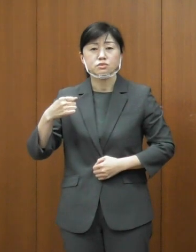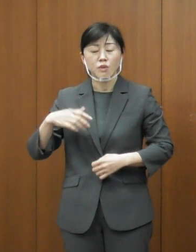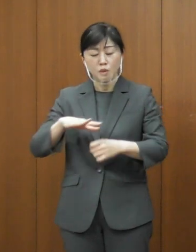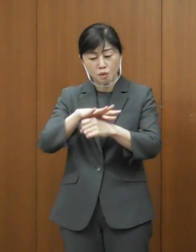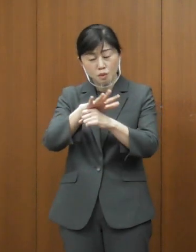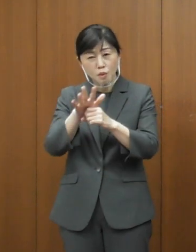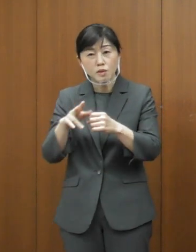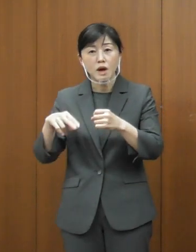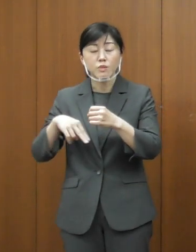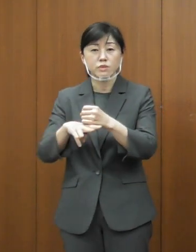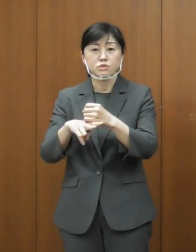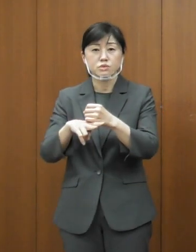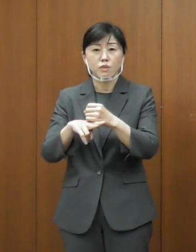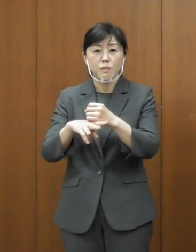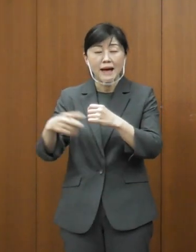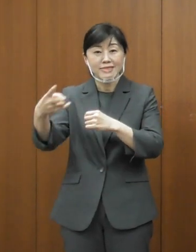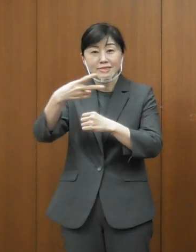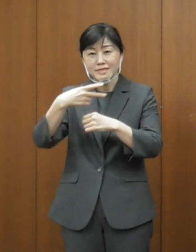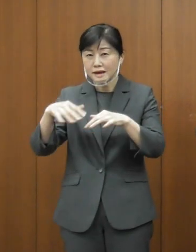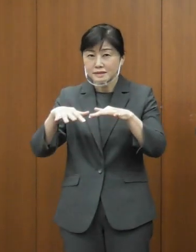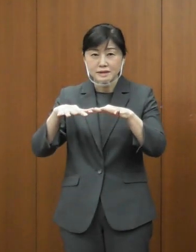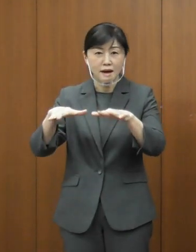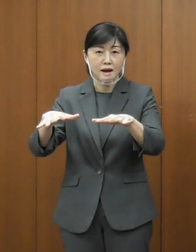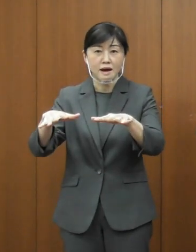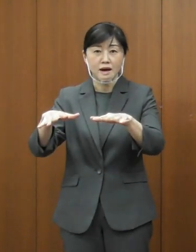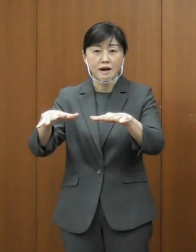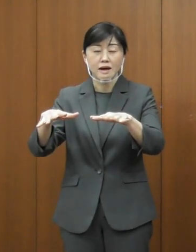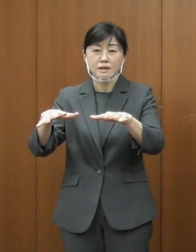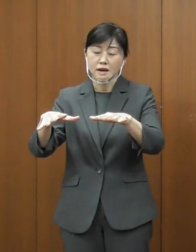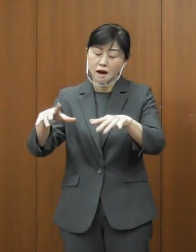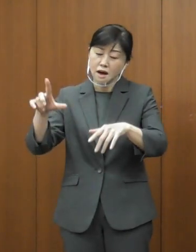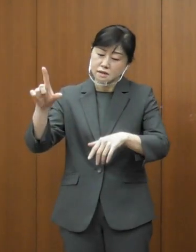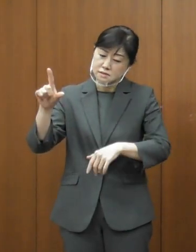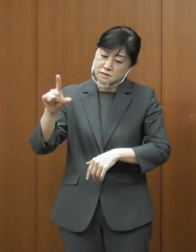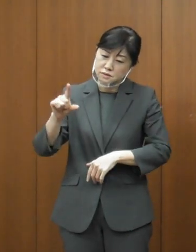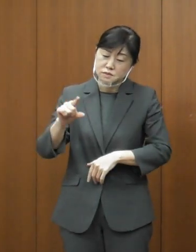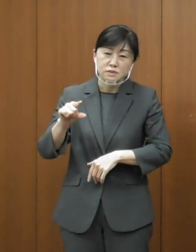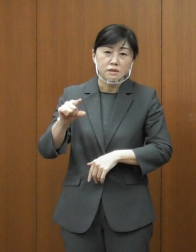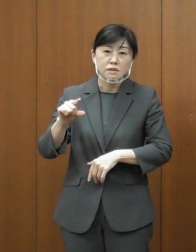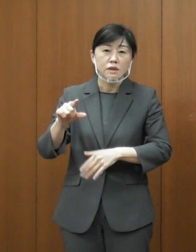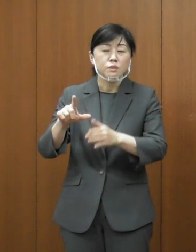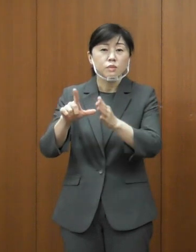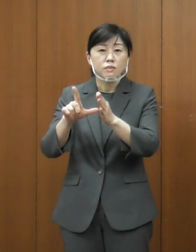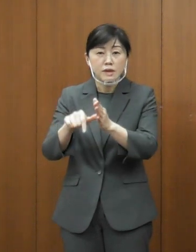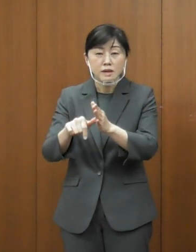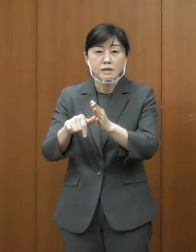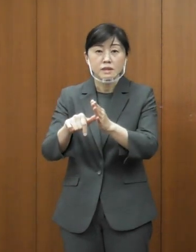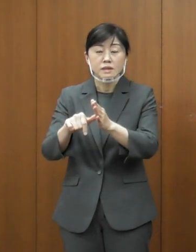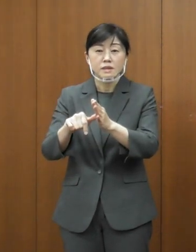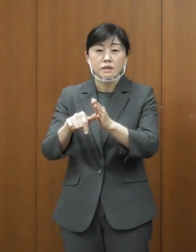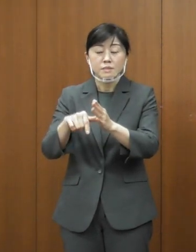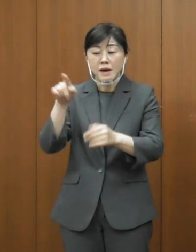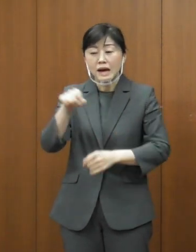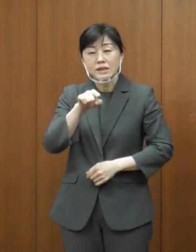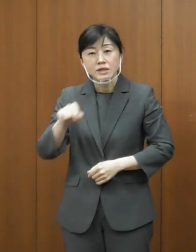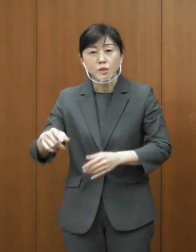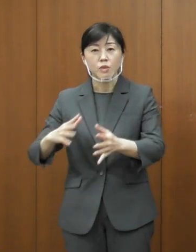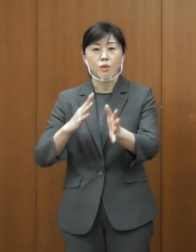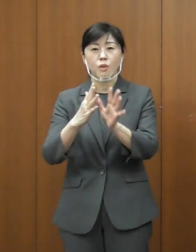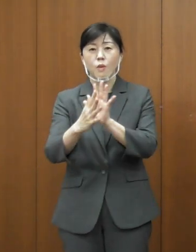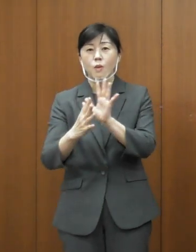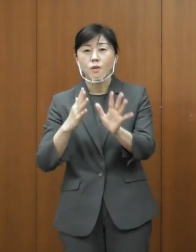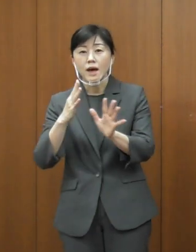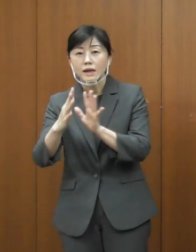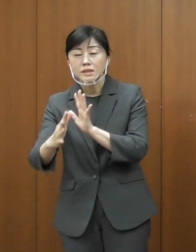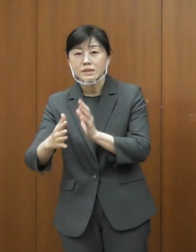イルスの第2波が、十分に収束しないまま、活発な人の往来や飲食